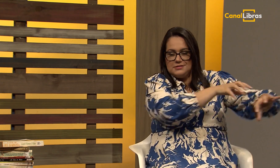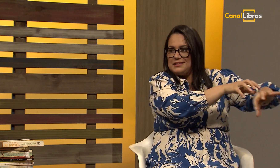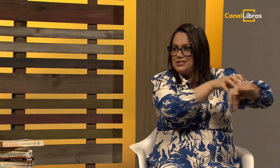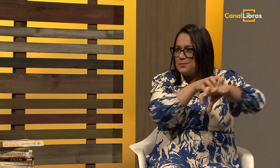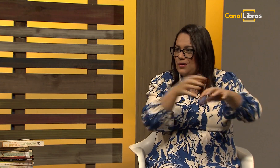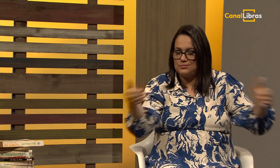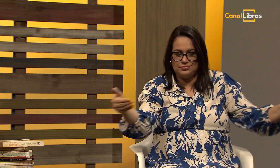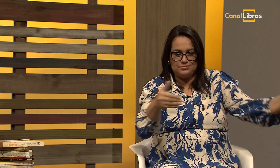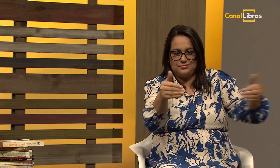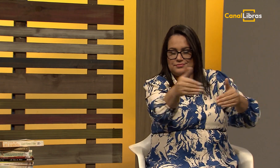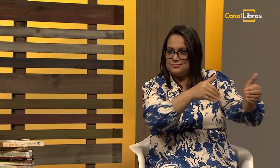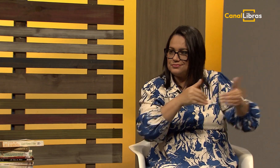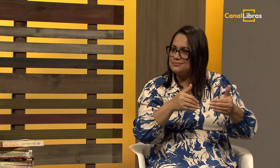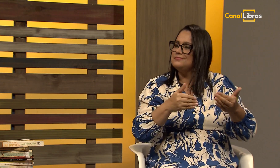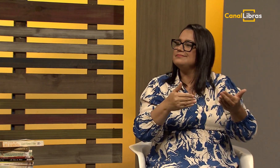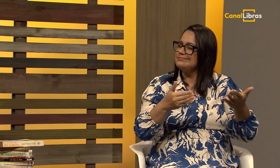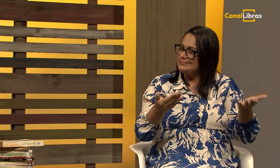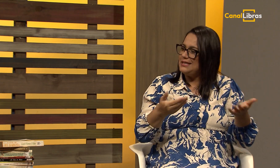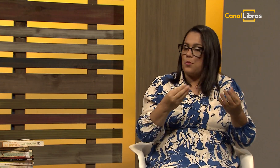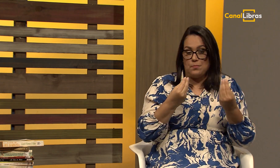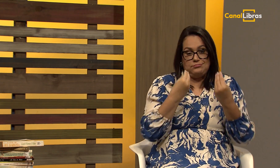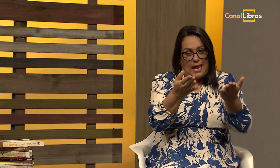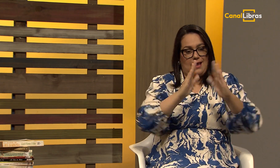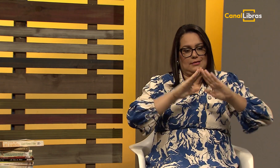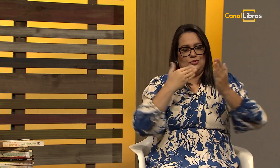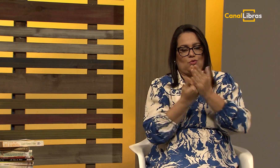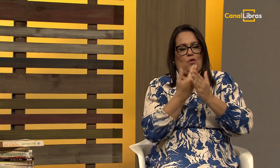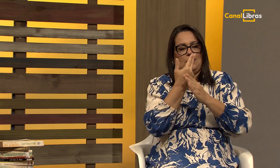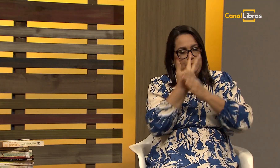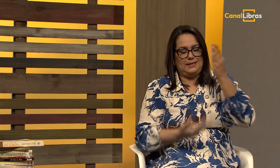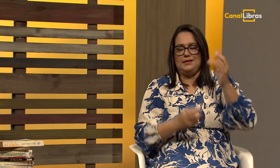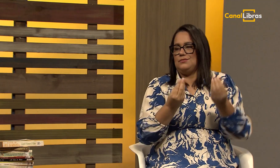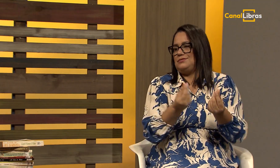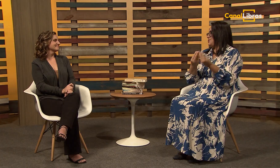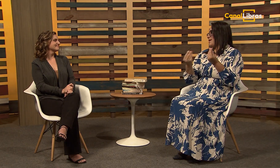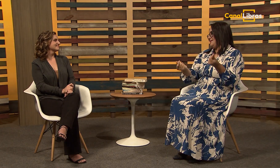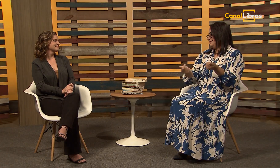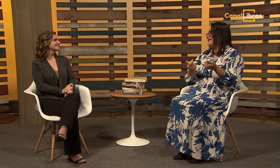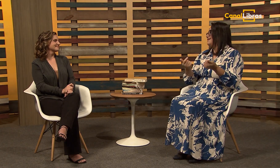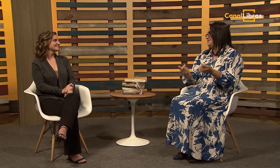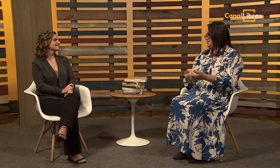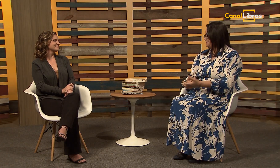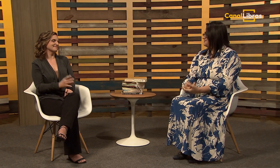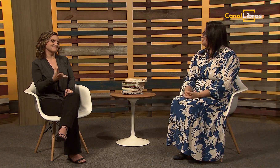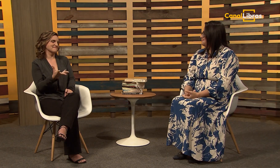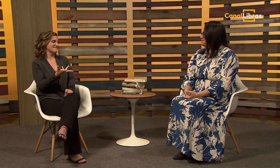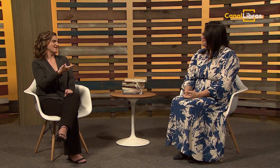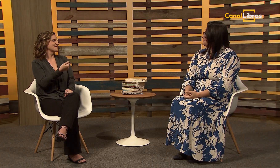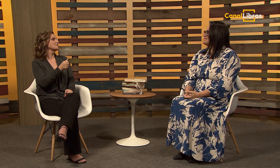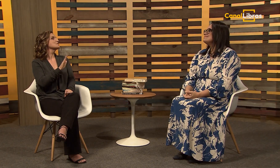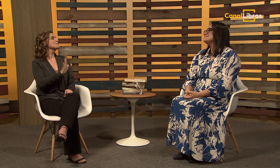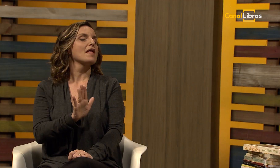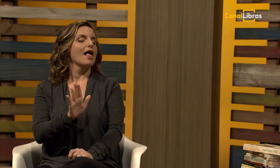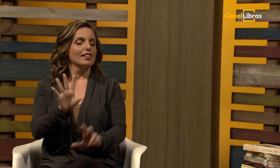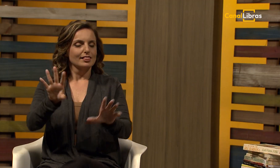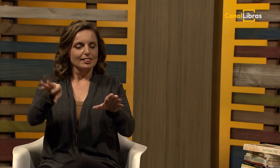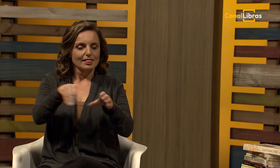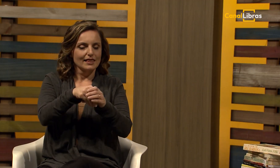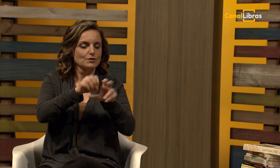para garantir um ensino bilíngue de qualidade para esses alunos surdos. Maravilhoso! Além da